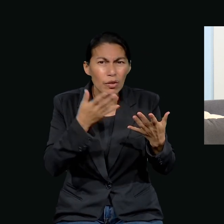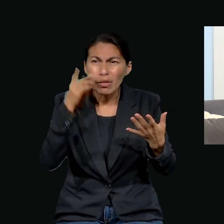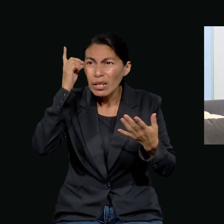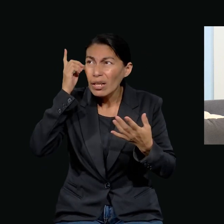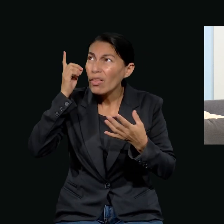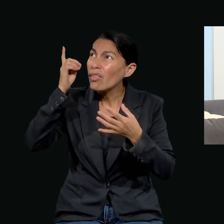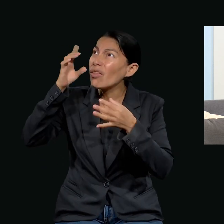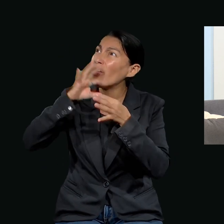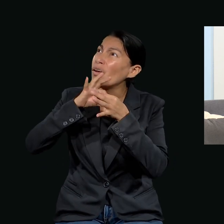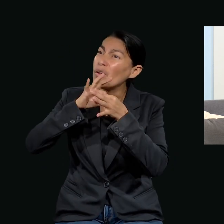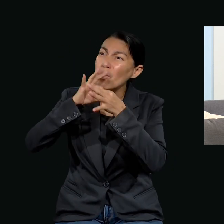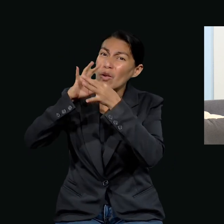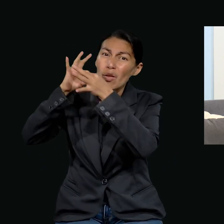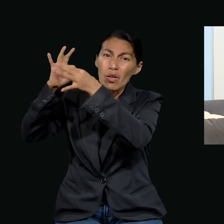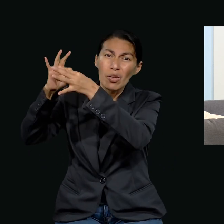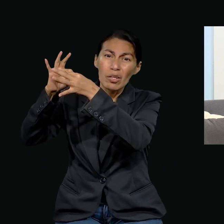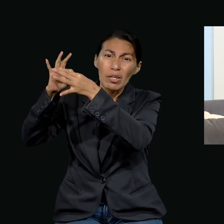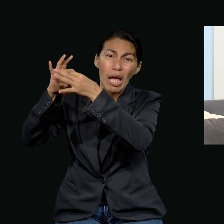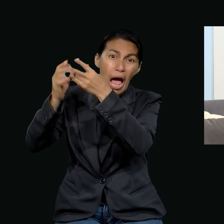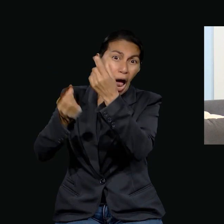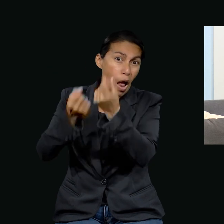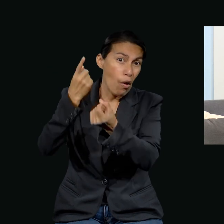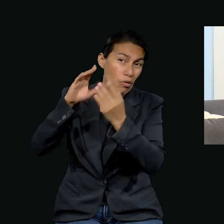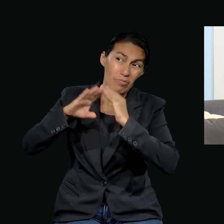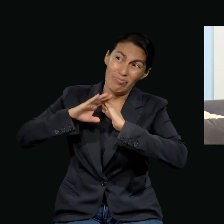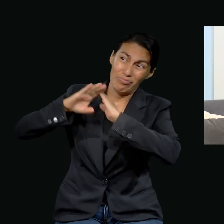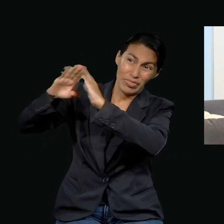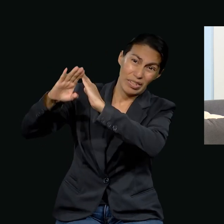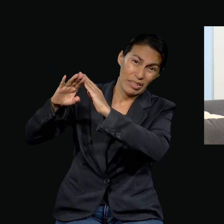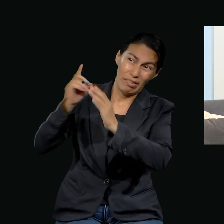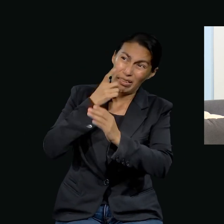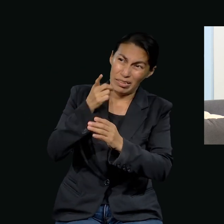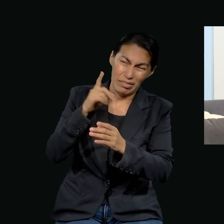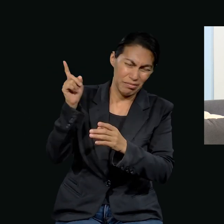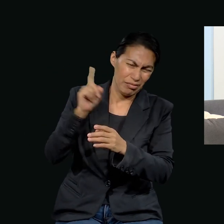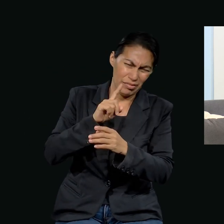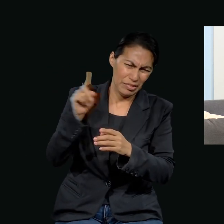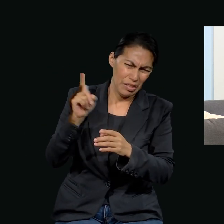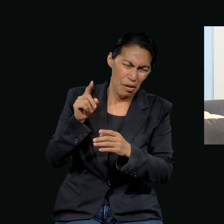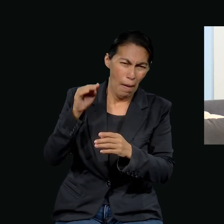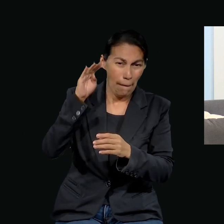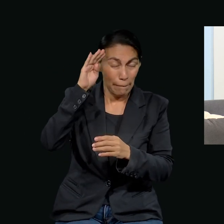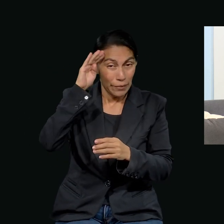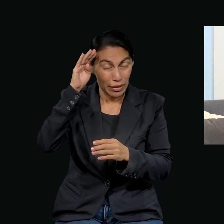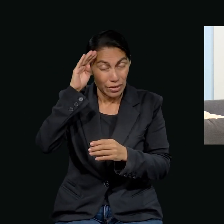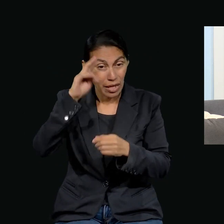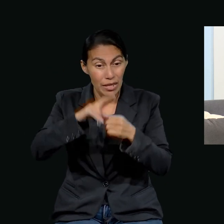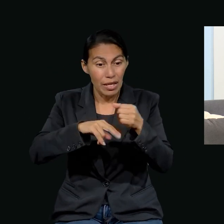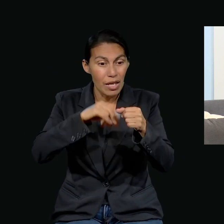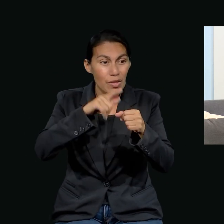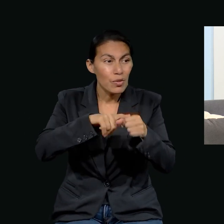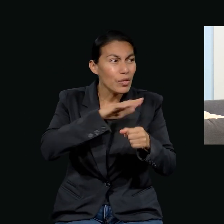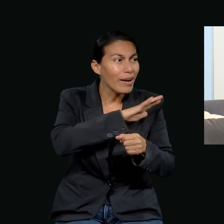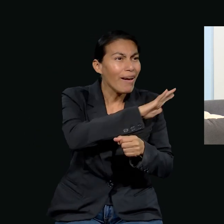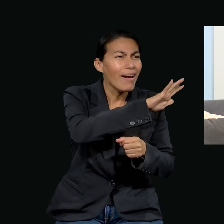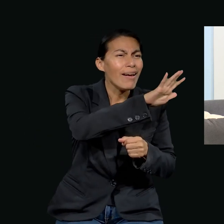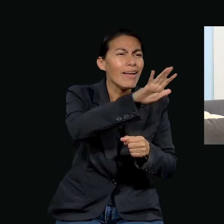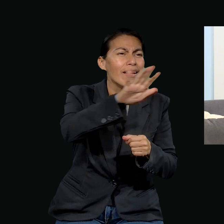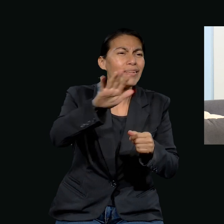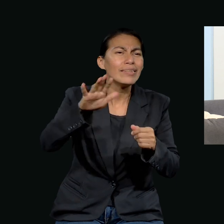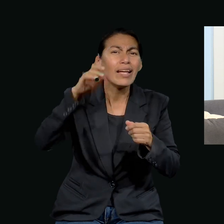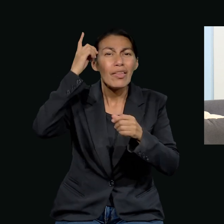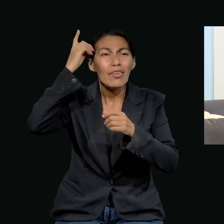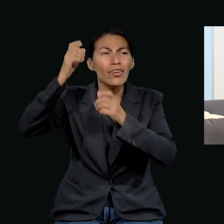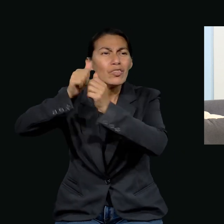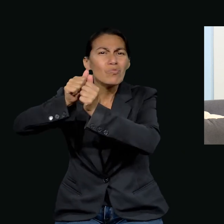vista la intervención continua y directa de Dios, si es que no la niegan. Expresan la idea de que la naturaleza actúa